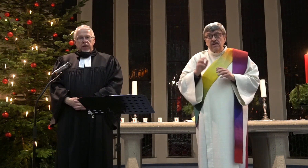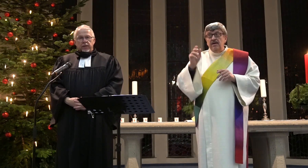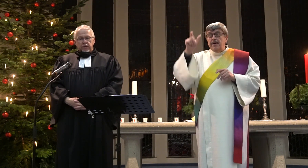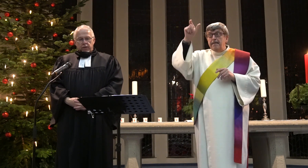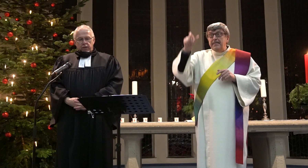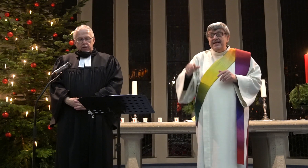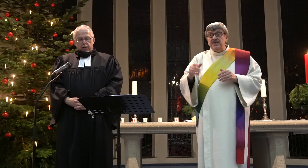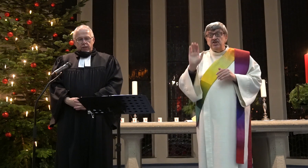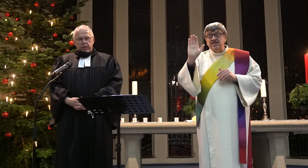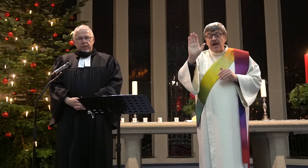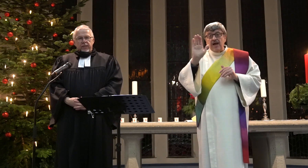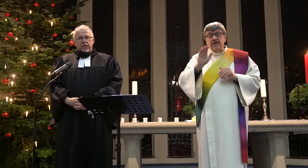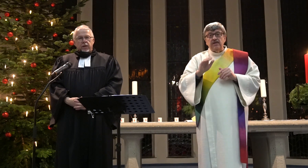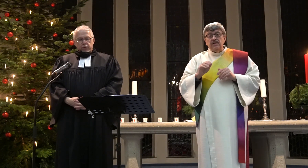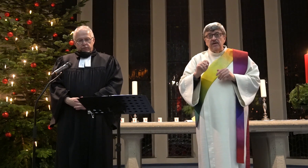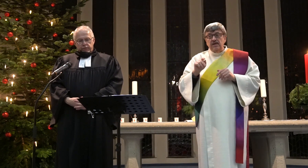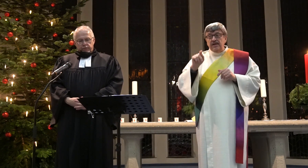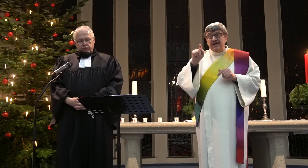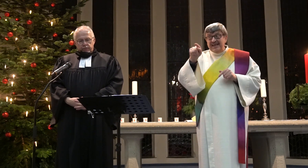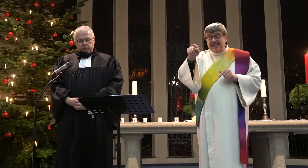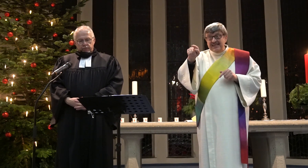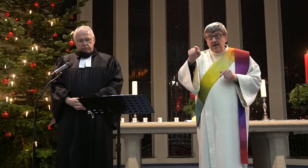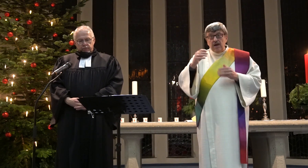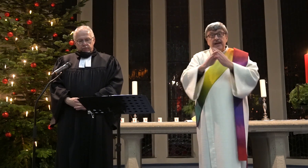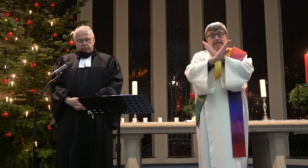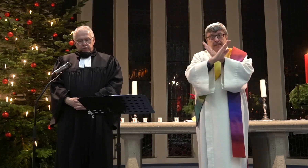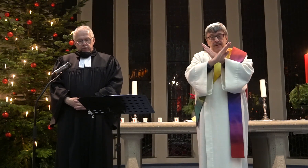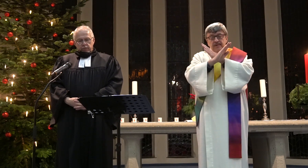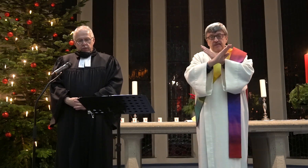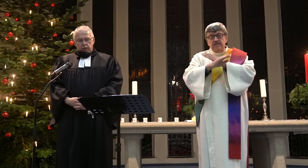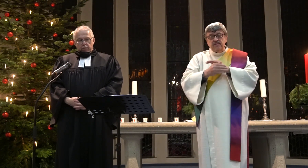Mensch sein in dieser Krippe.